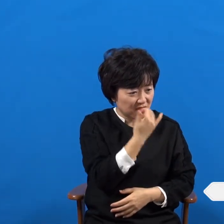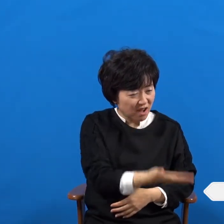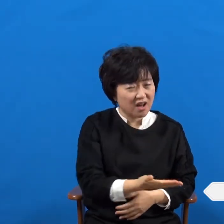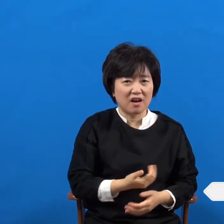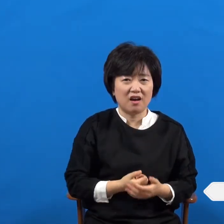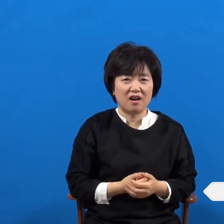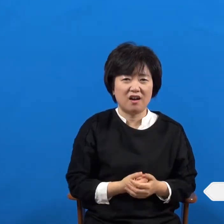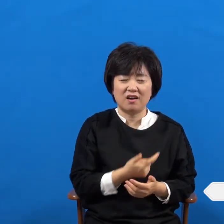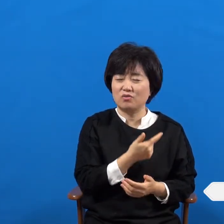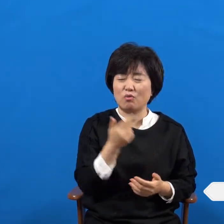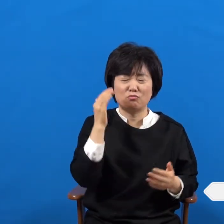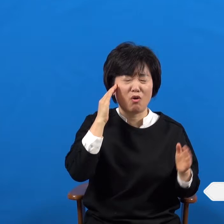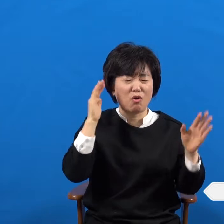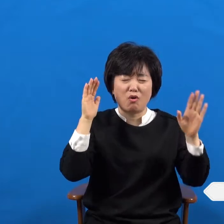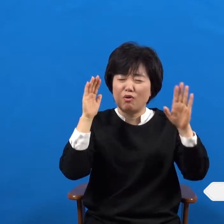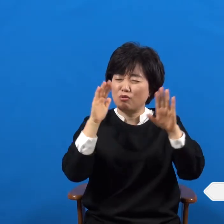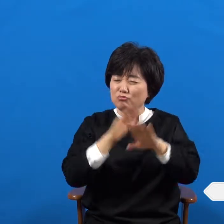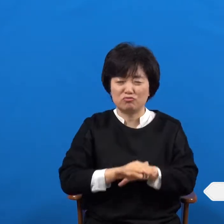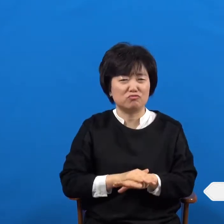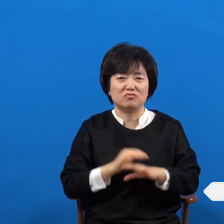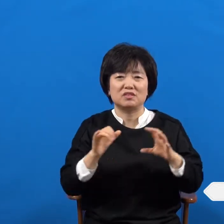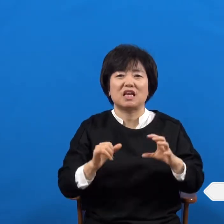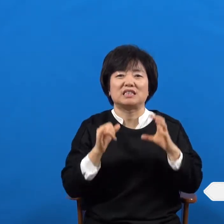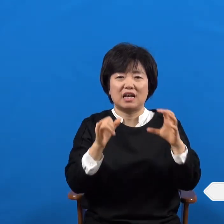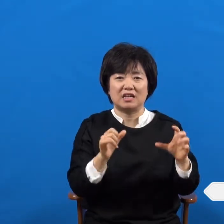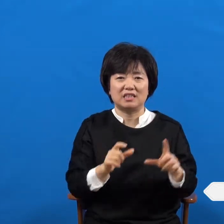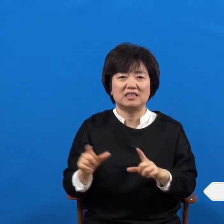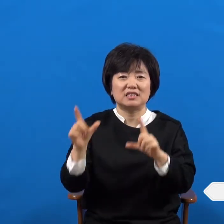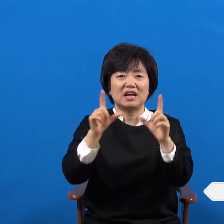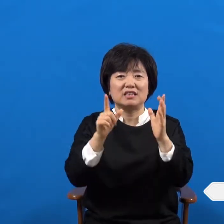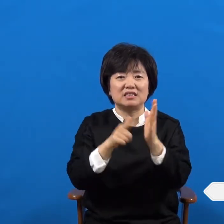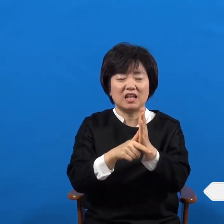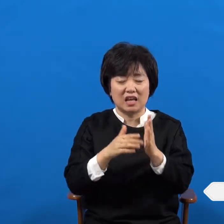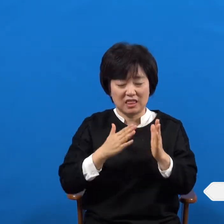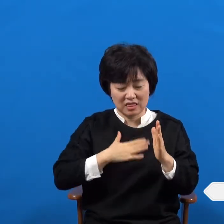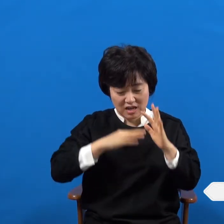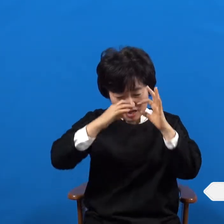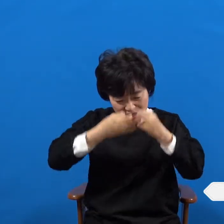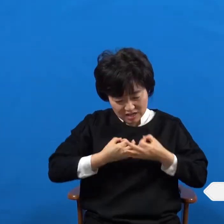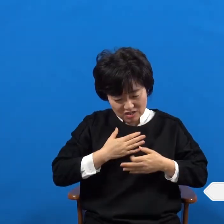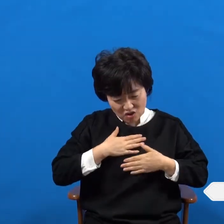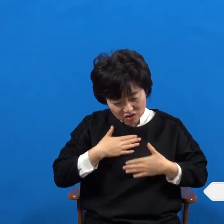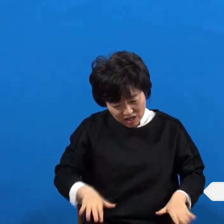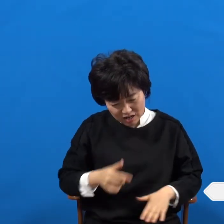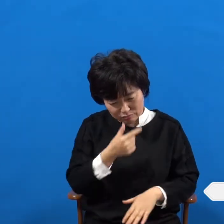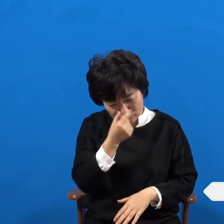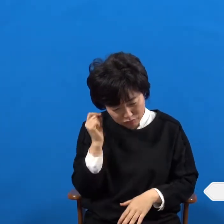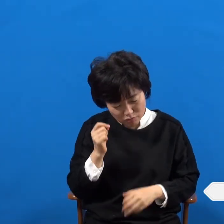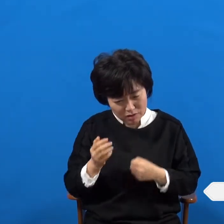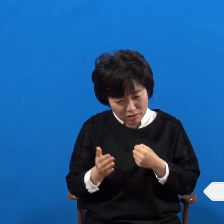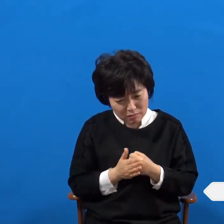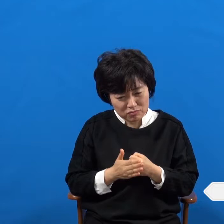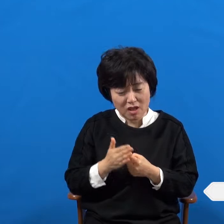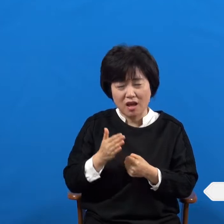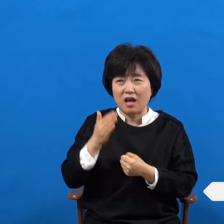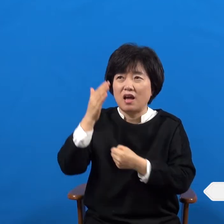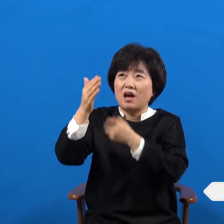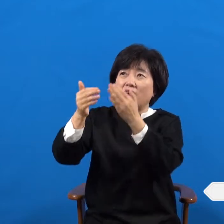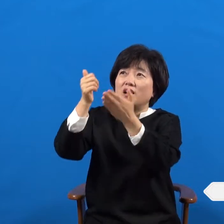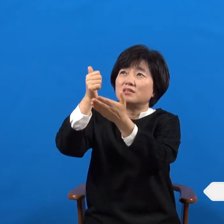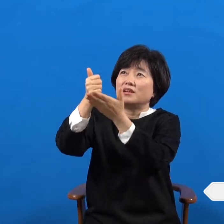너무나 어두운 시대를 지나면서 우리의 연약함과 부족함 때문에 하나님 앞에 너무나